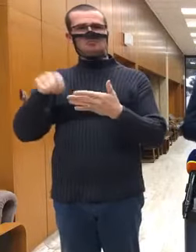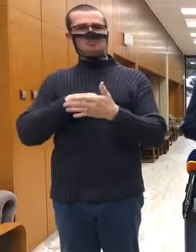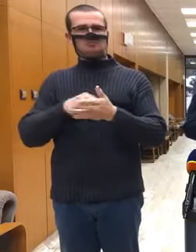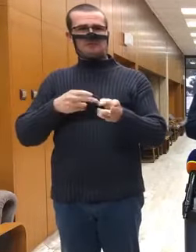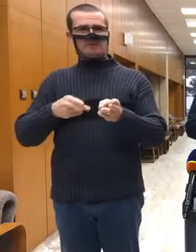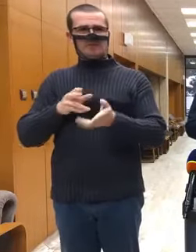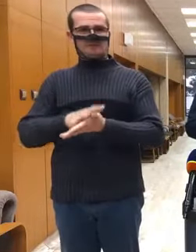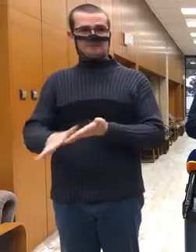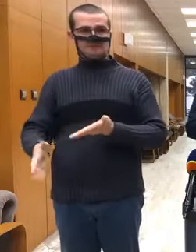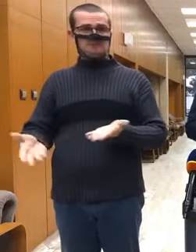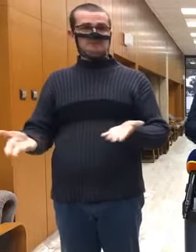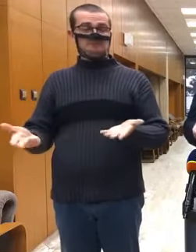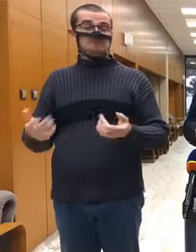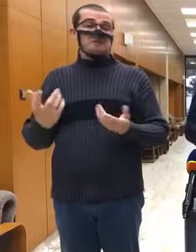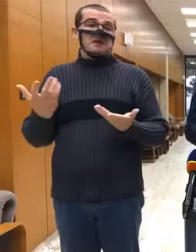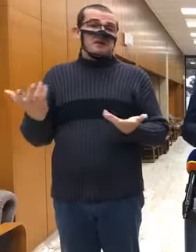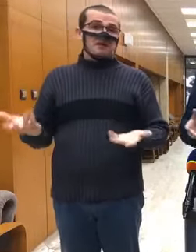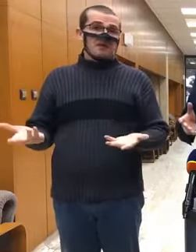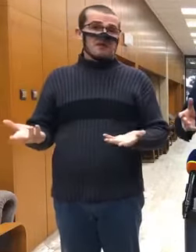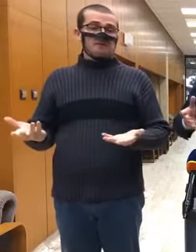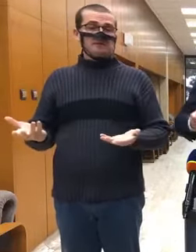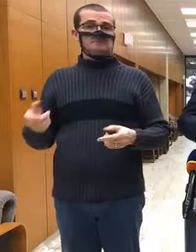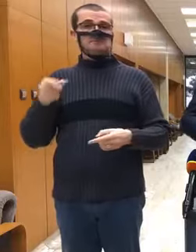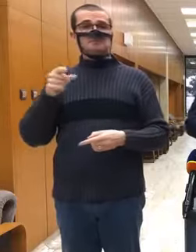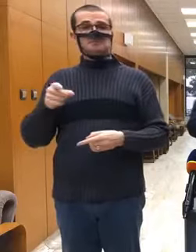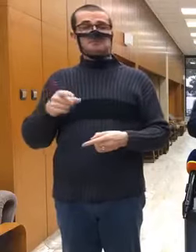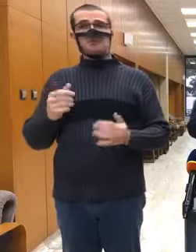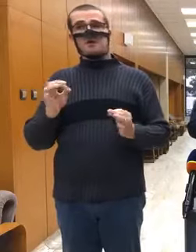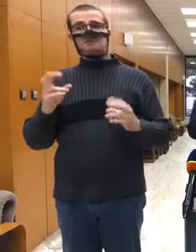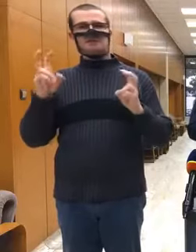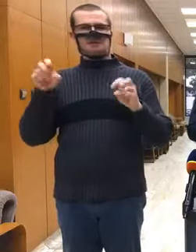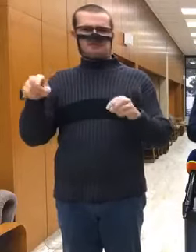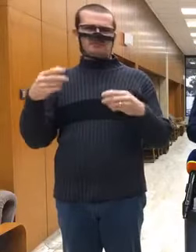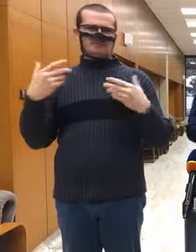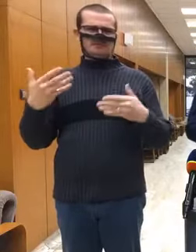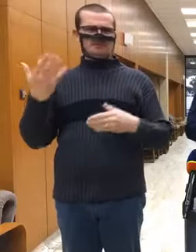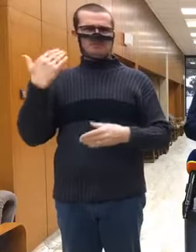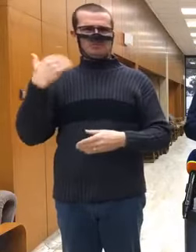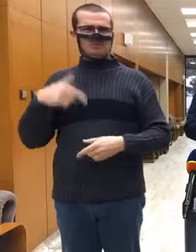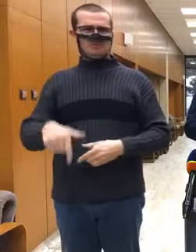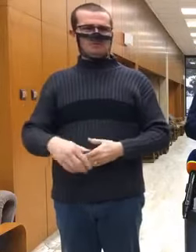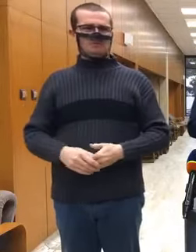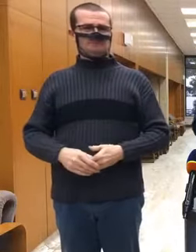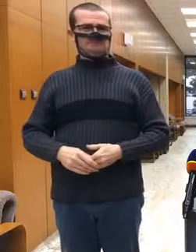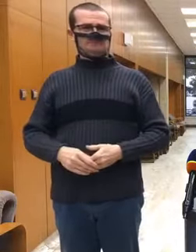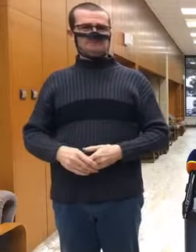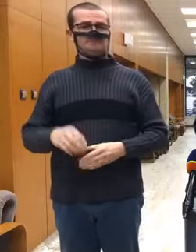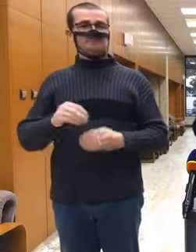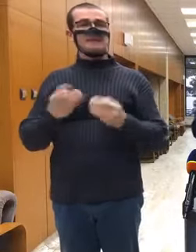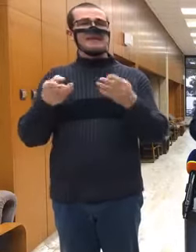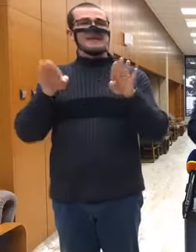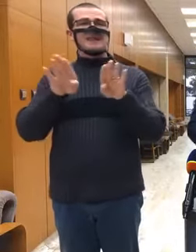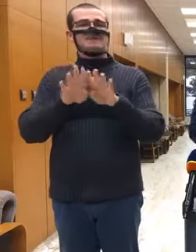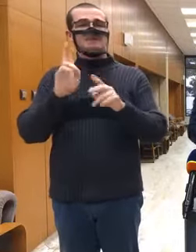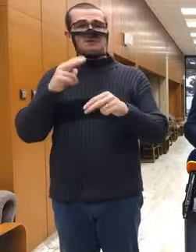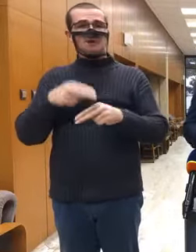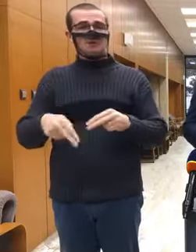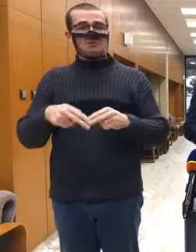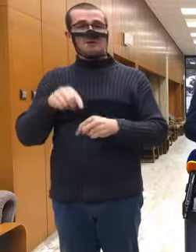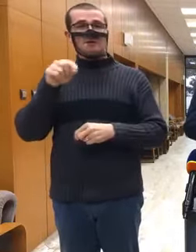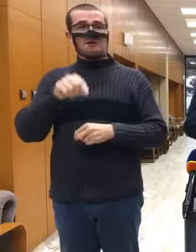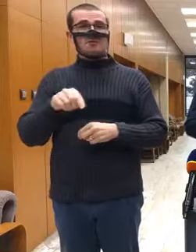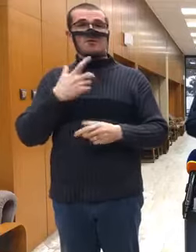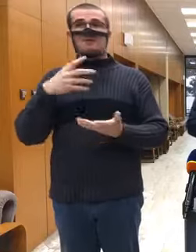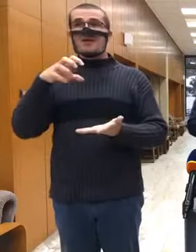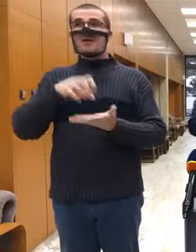zadarmo. Ale to zjavne téma nebola. Ale zatvárať reštaurácie tam, kde nie sú